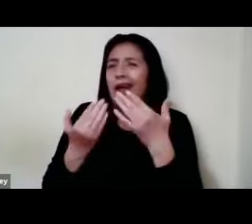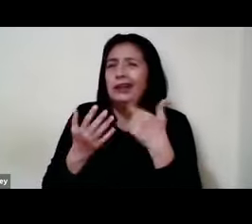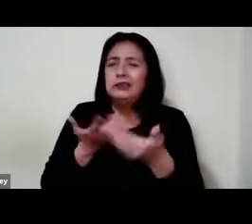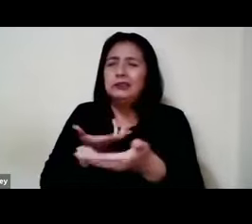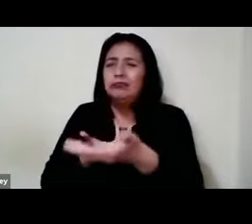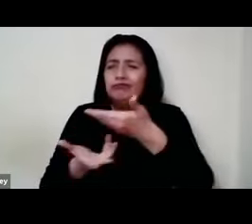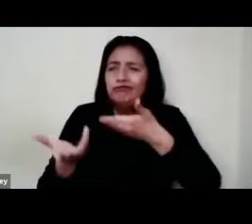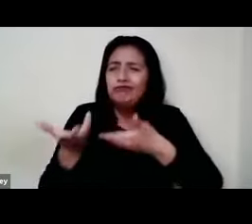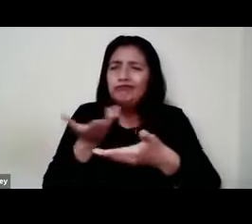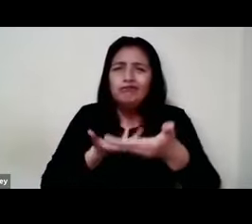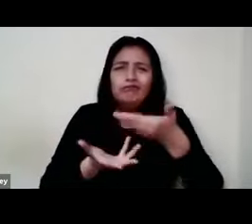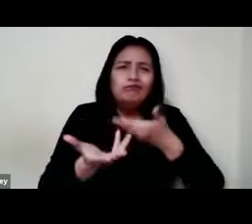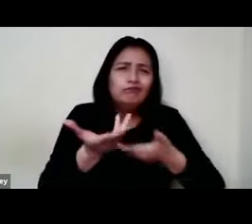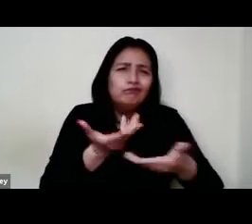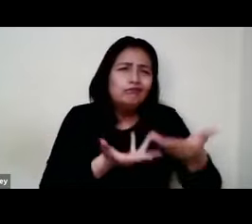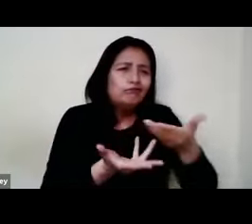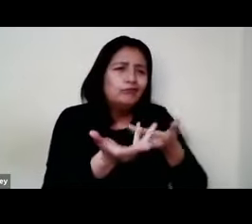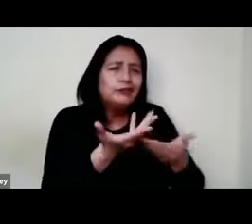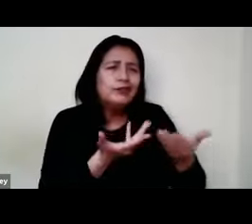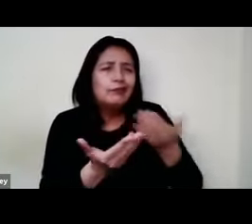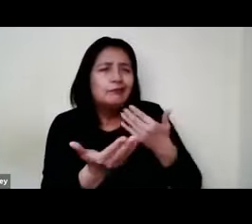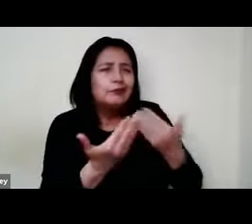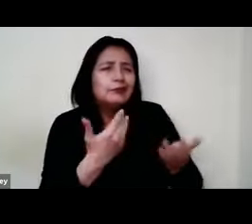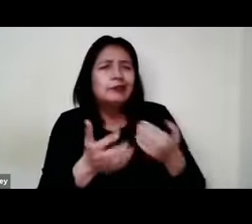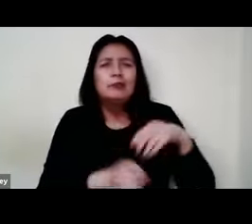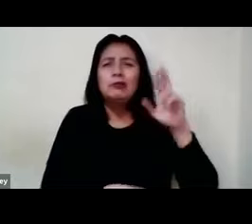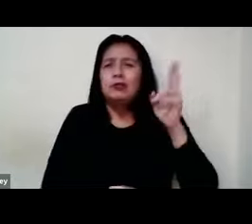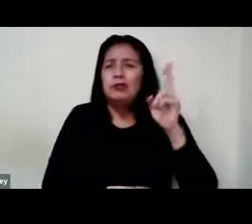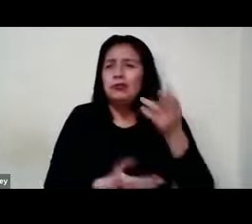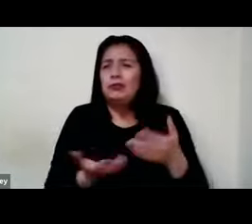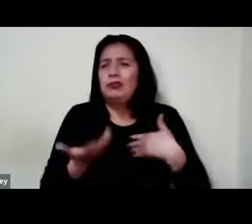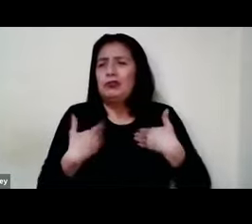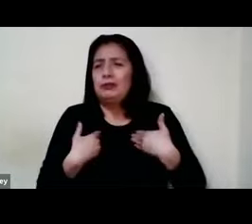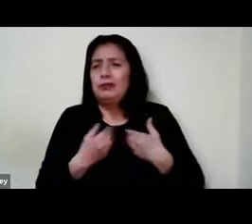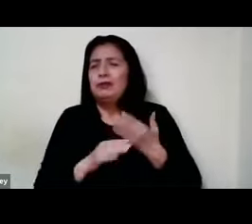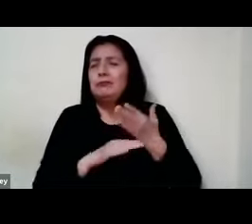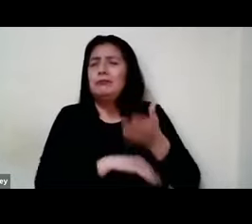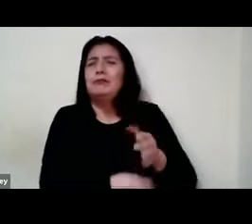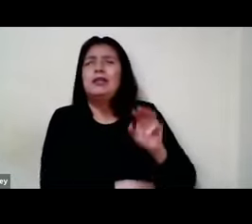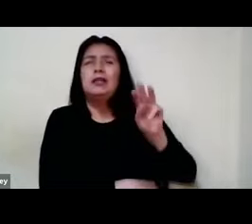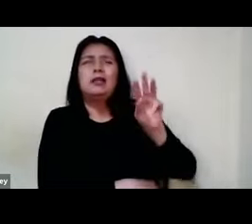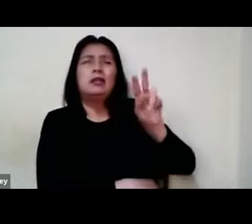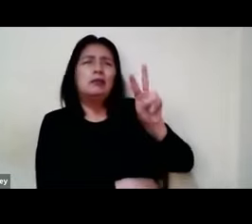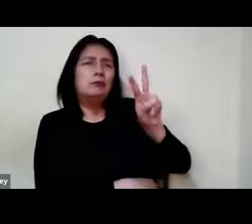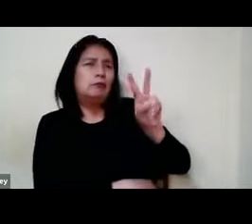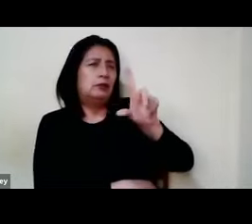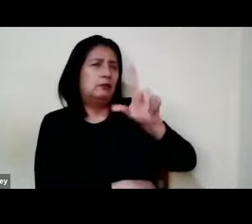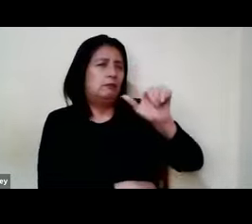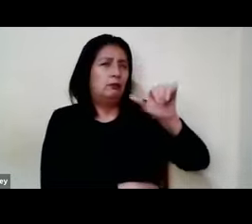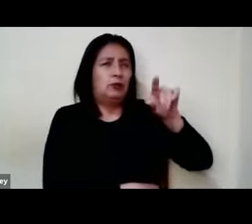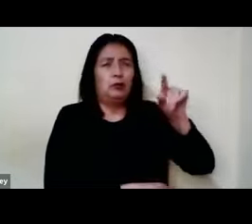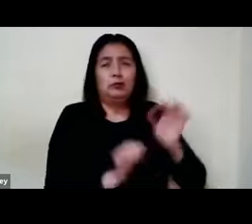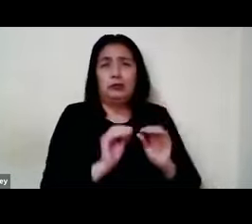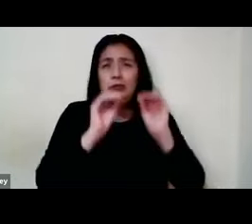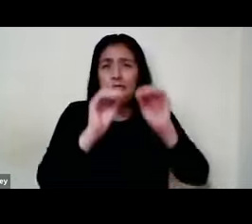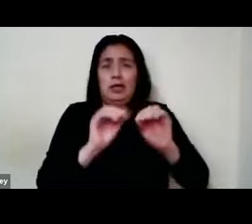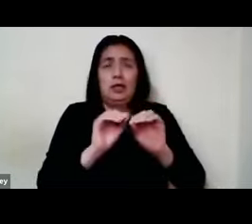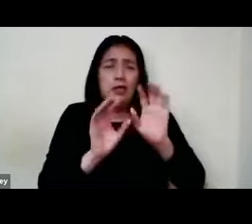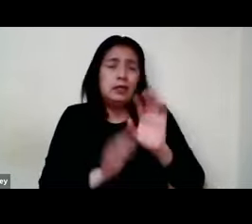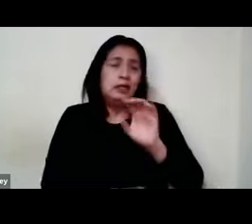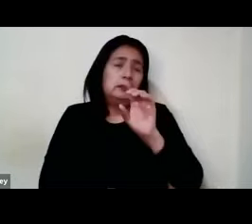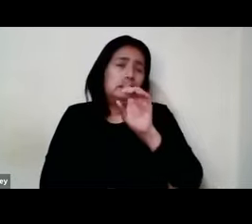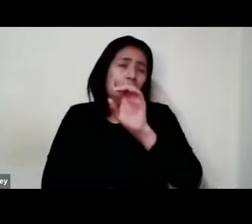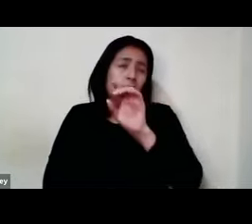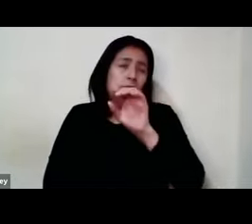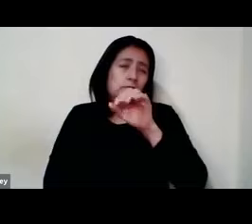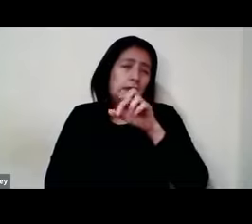que hago con profesores a través de mi blog, que está en el portal Educarred y que se llama Desafíos